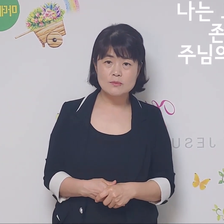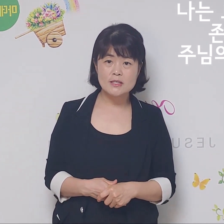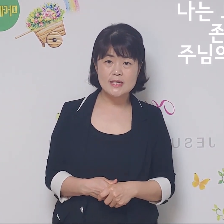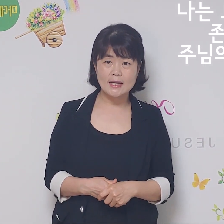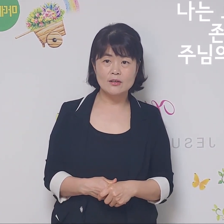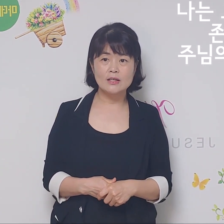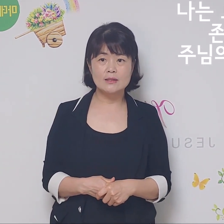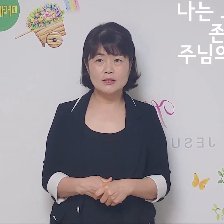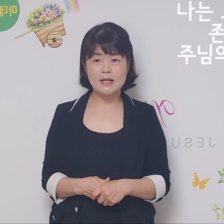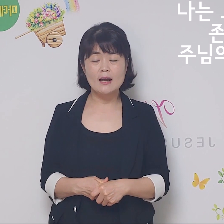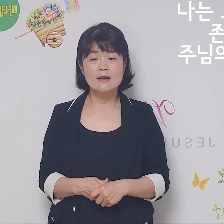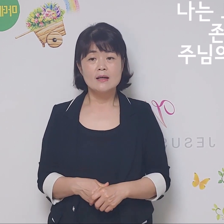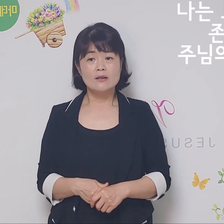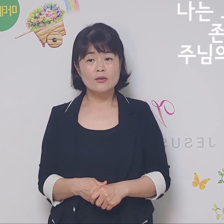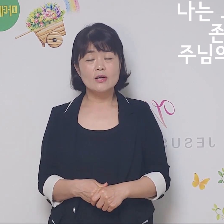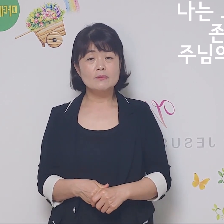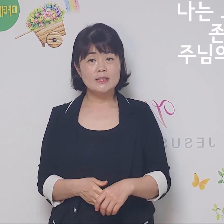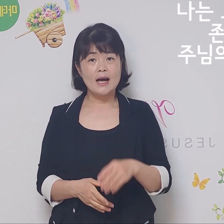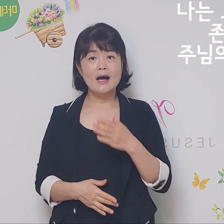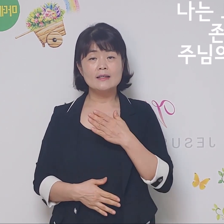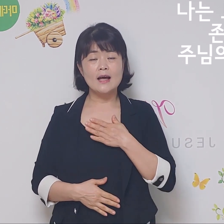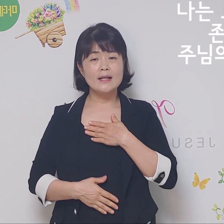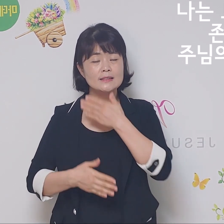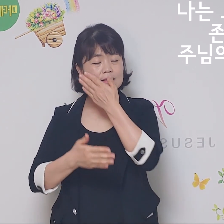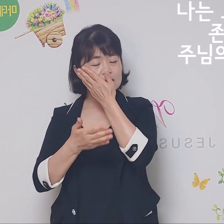해주시면 자녀가 됩니다. 연결합니다. 나는